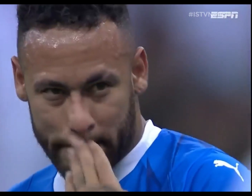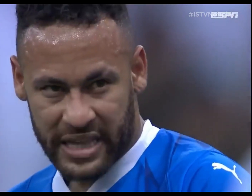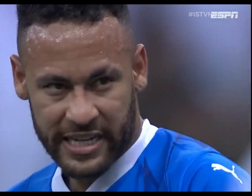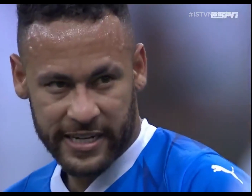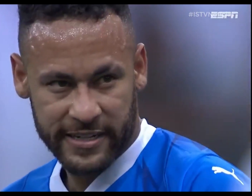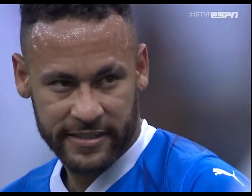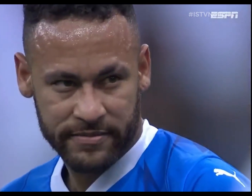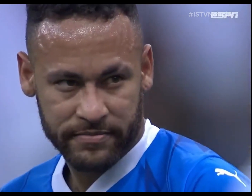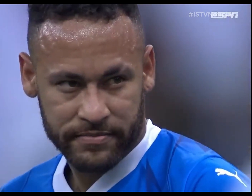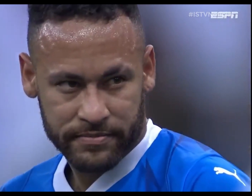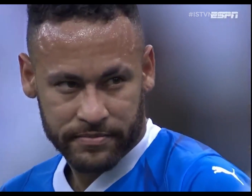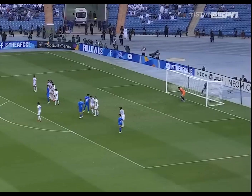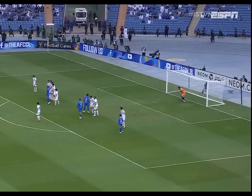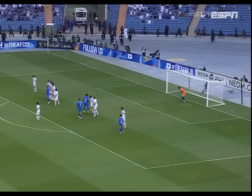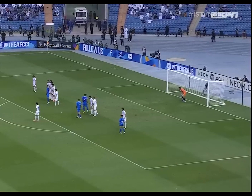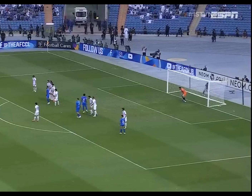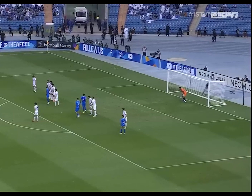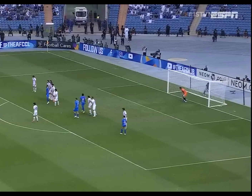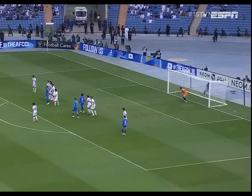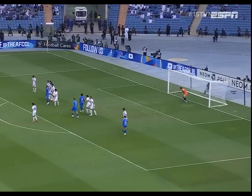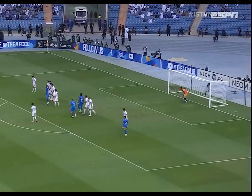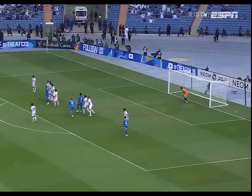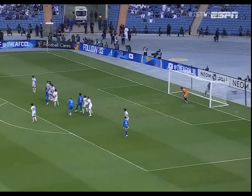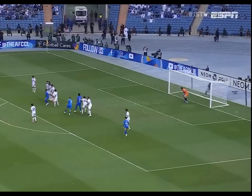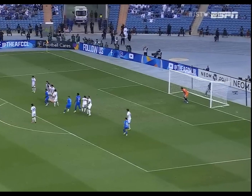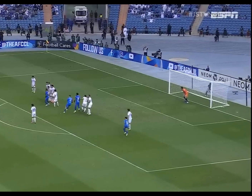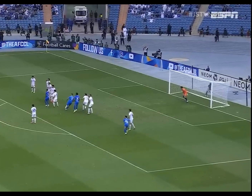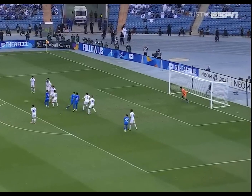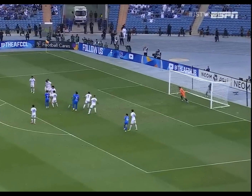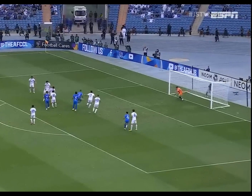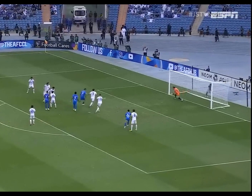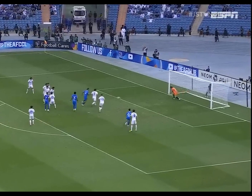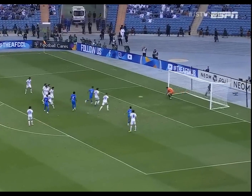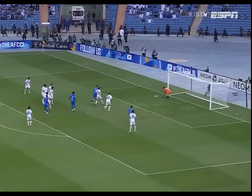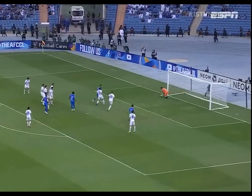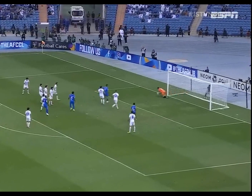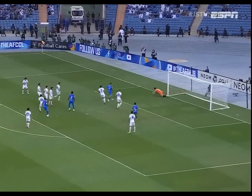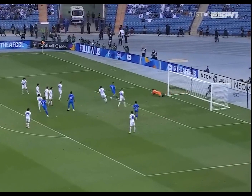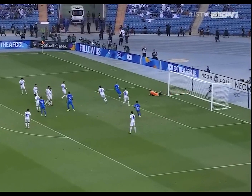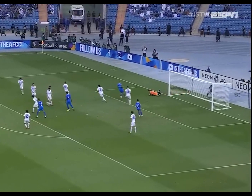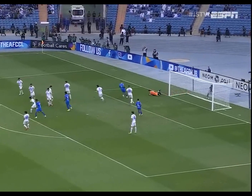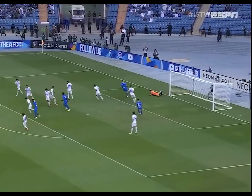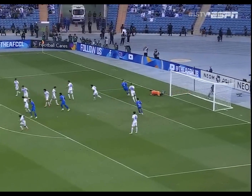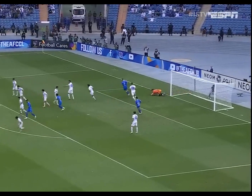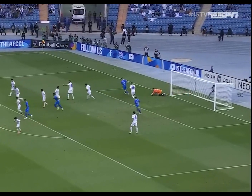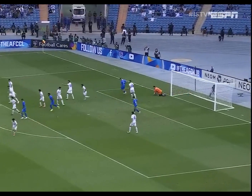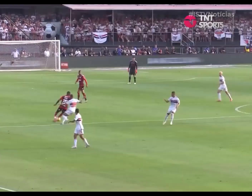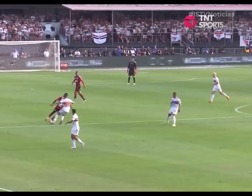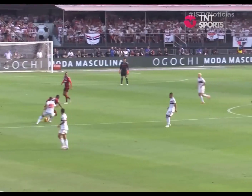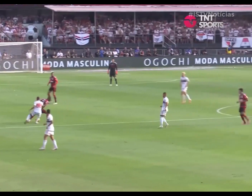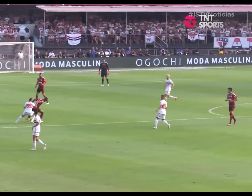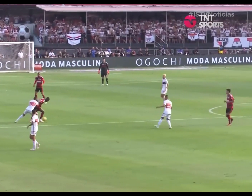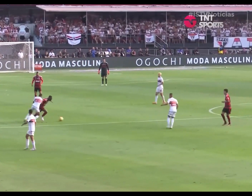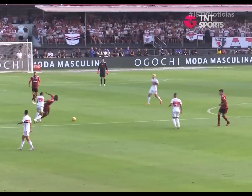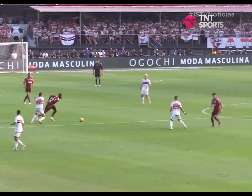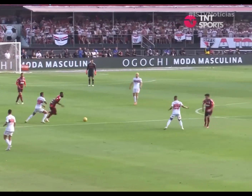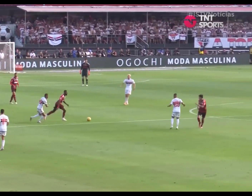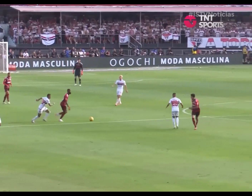Neymar respondeu rispidamente ao treinador português e requisitou à diretoria do Al-Hilal a demissão do mesmo. E quem ficou de olhos abertos